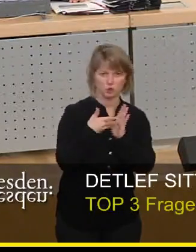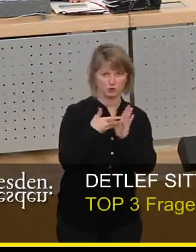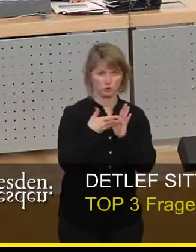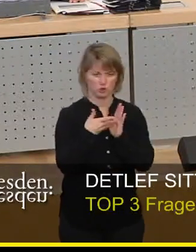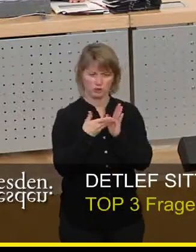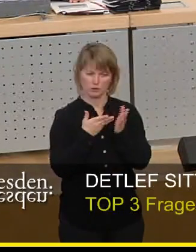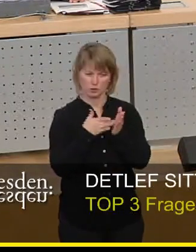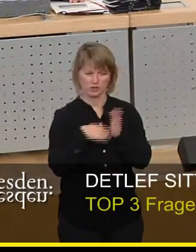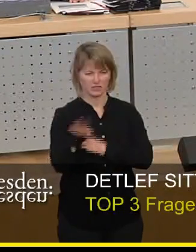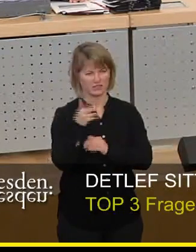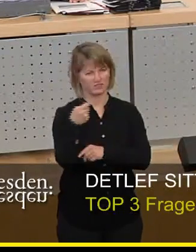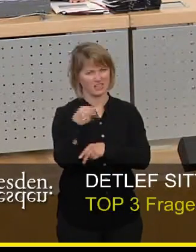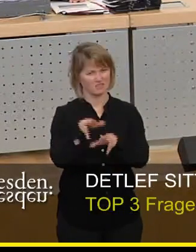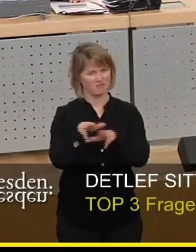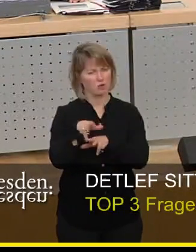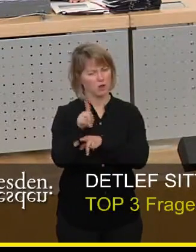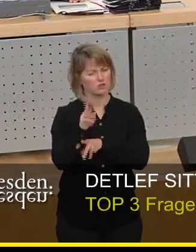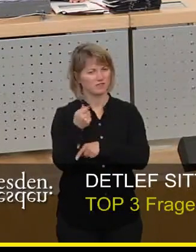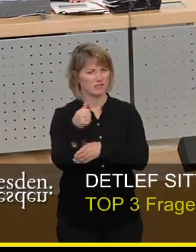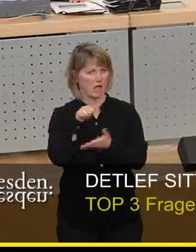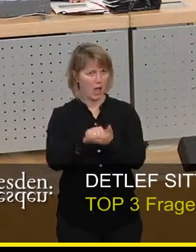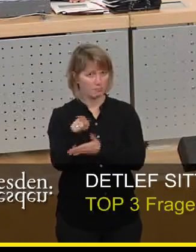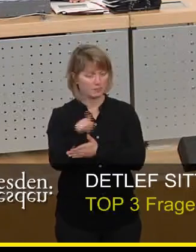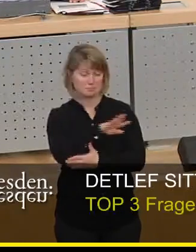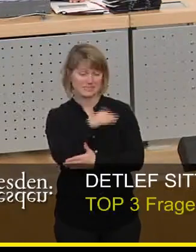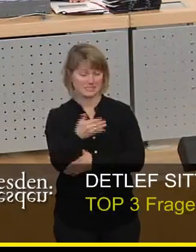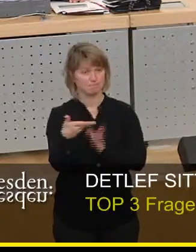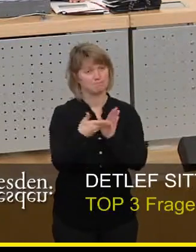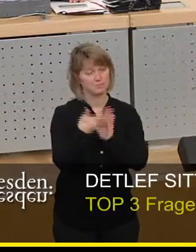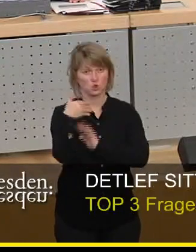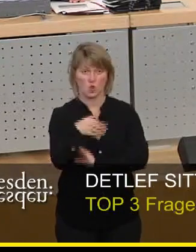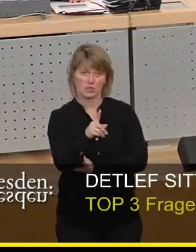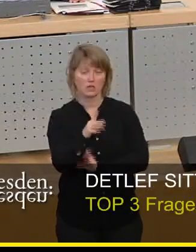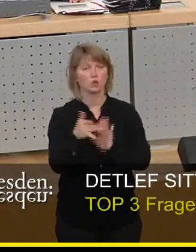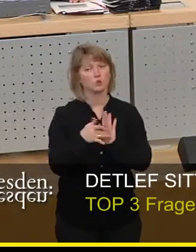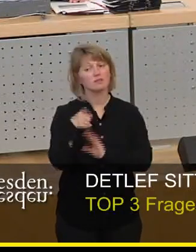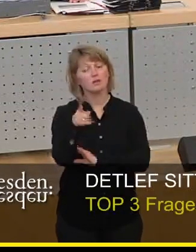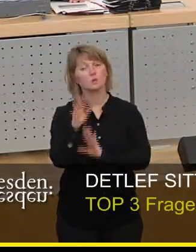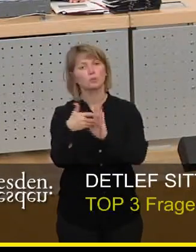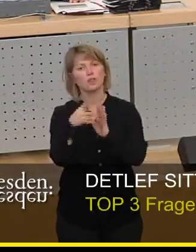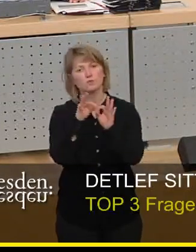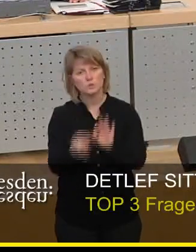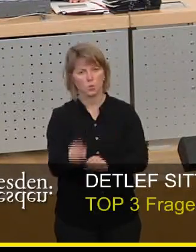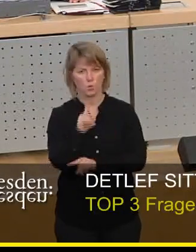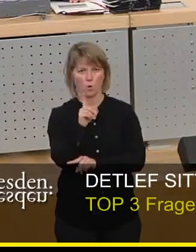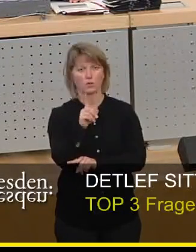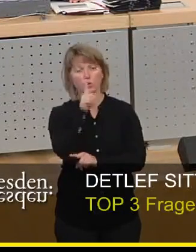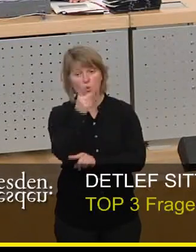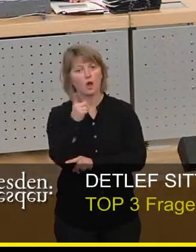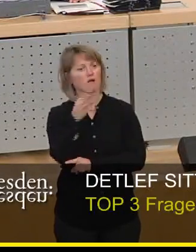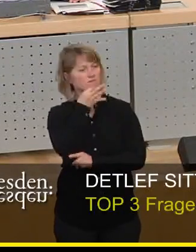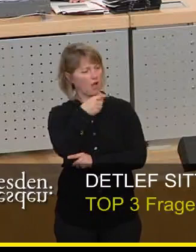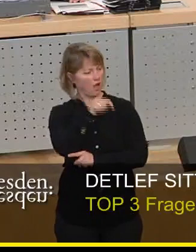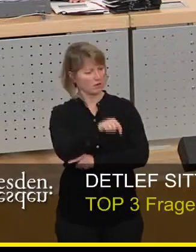durch die Finanzverwaltung, also hier das Finanzamt, erfolgte bisher noch nicht, weil es ja keine Gutachtenfunktion ist, sondern eine konkrete Frage, wenn wir uns entschieden